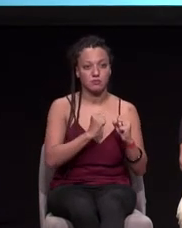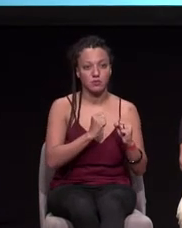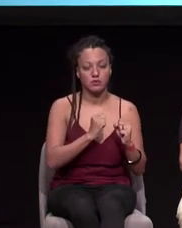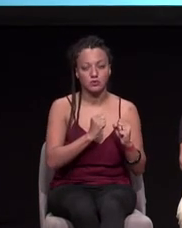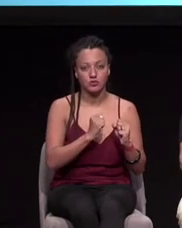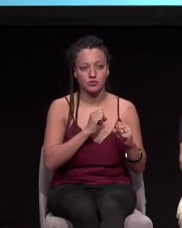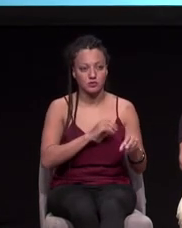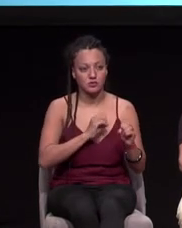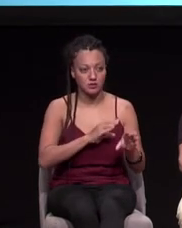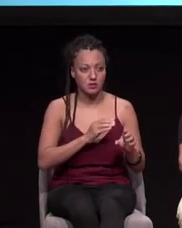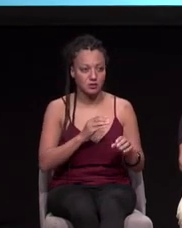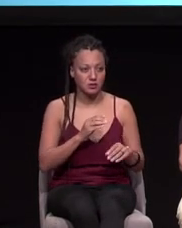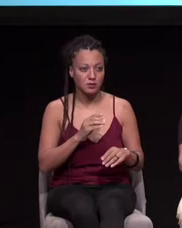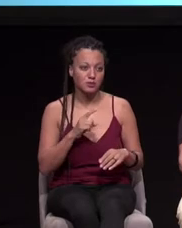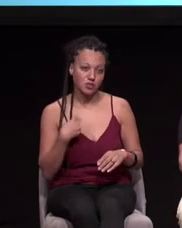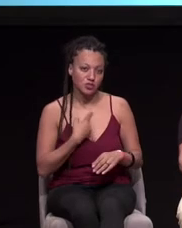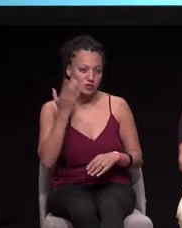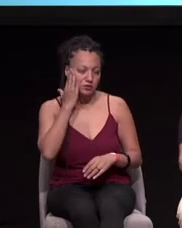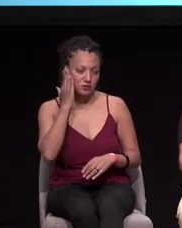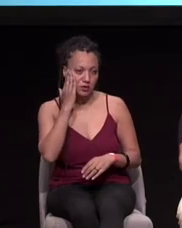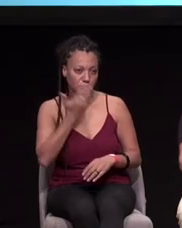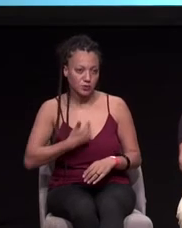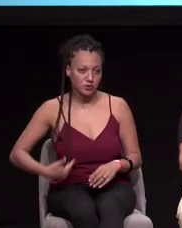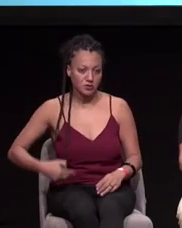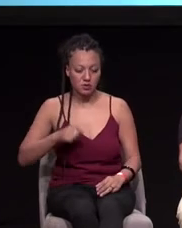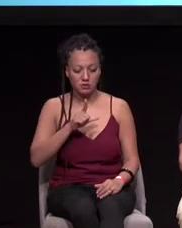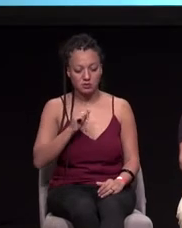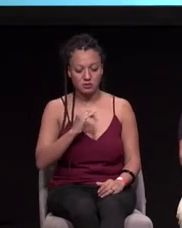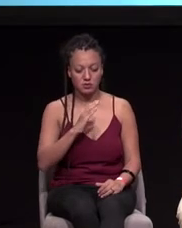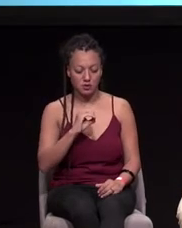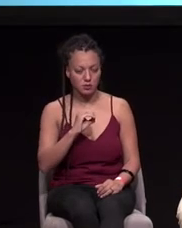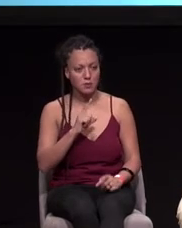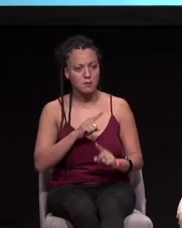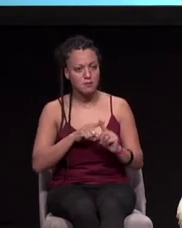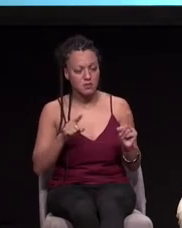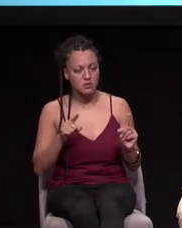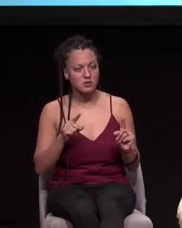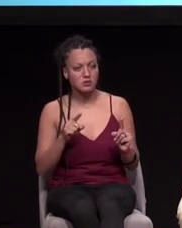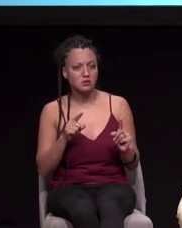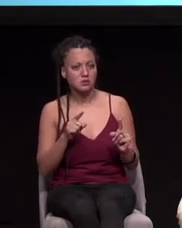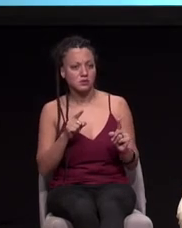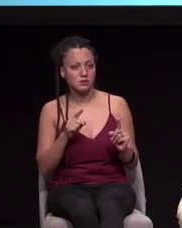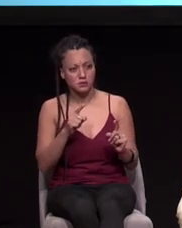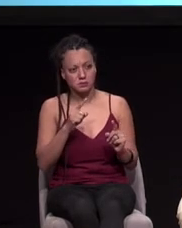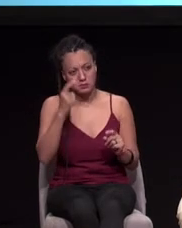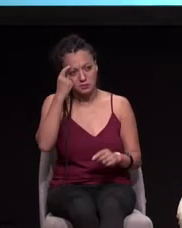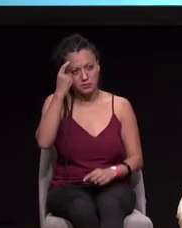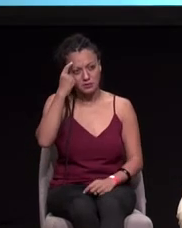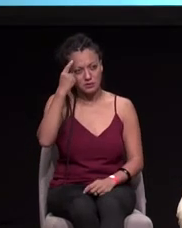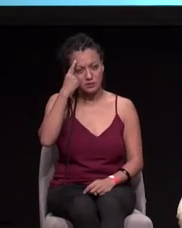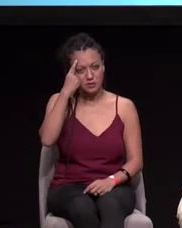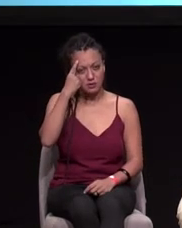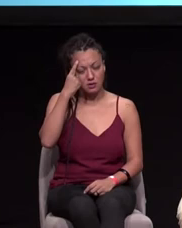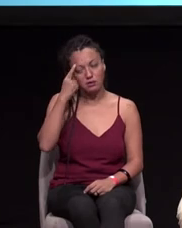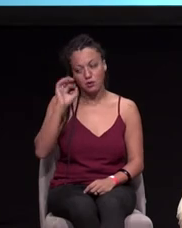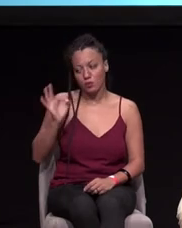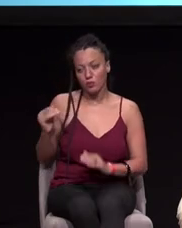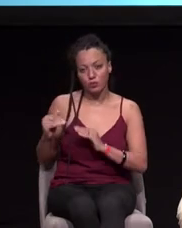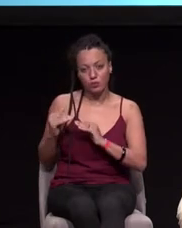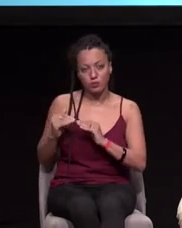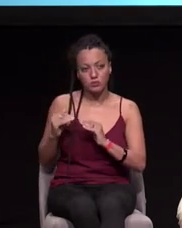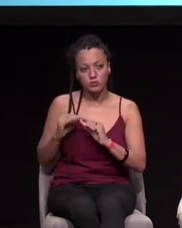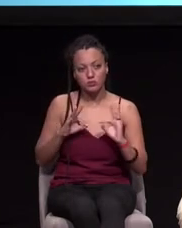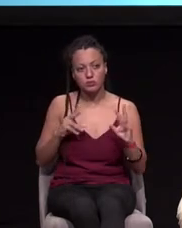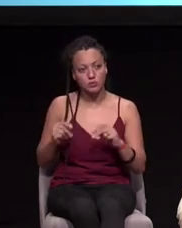essa idéia do estado laico né o que para além a partir dessa dessa idéia de que eu concordo contigo que